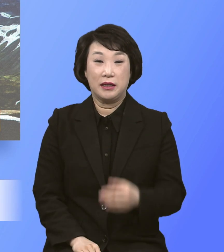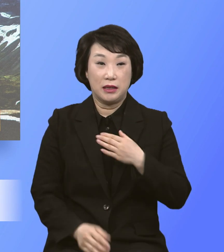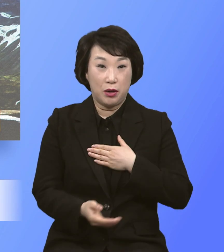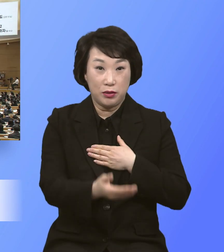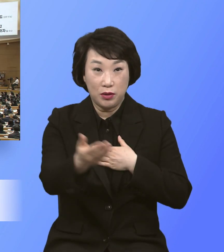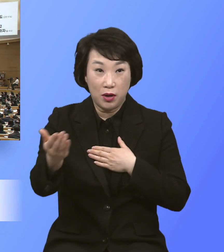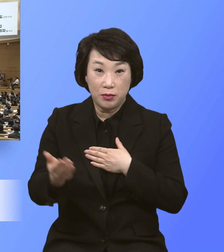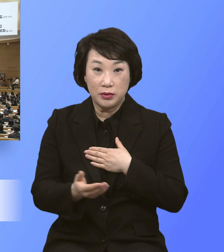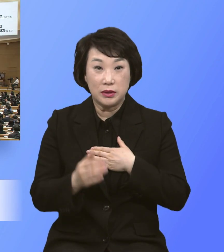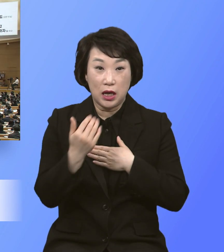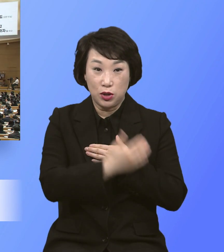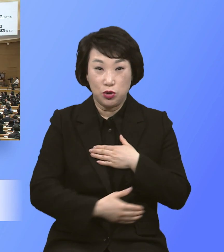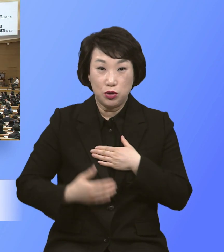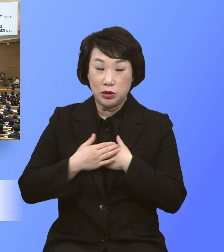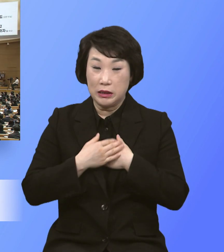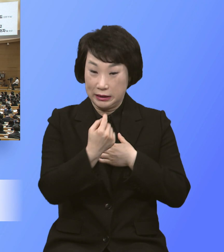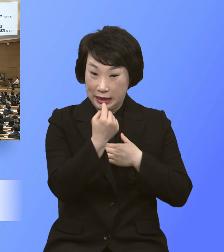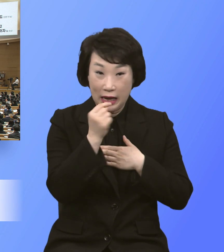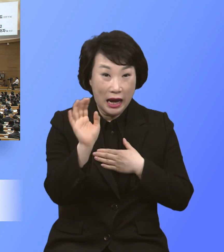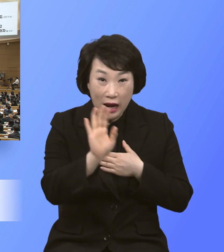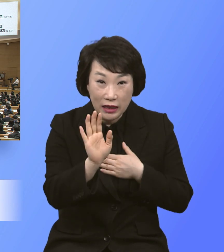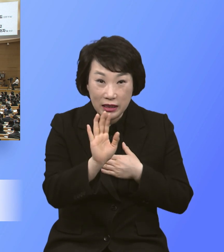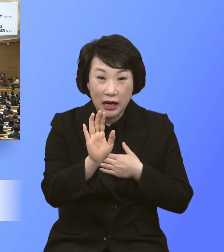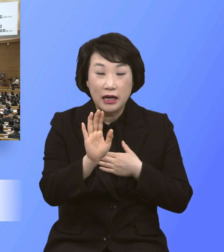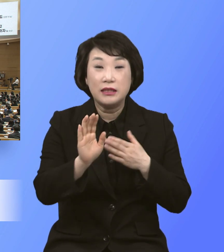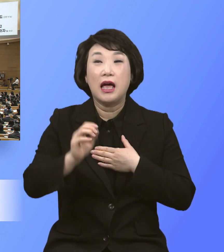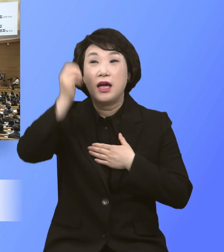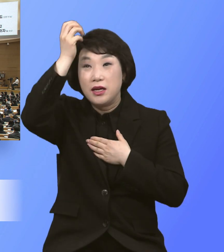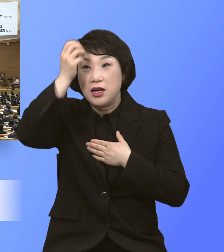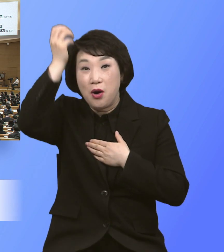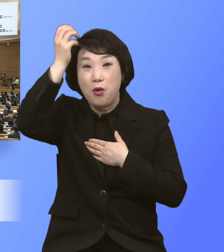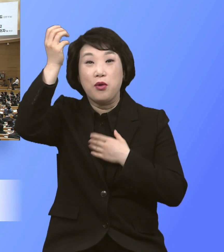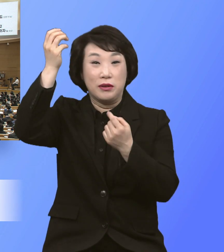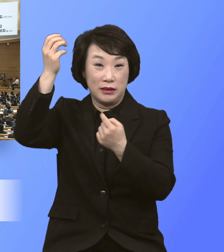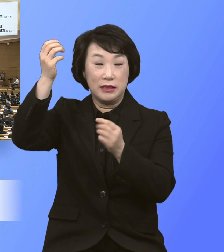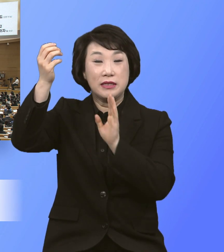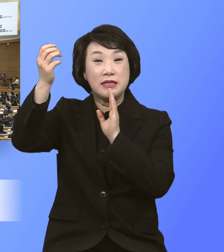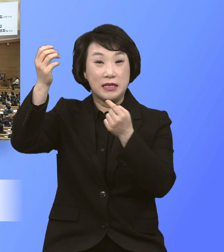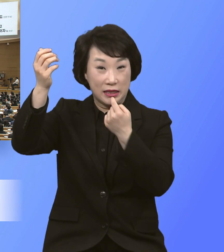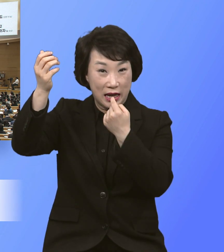나와 여러분들은 육신이 내가 아니라 영혼이 나라는 사실을